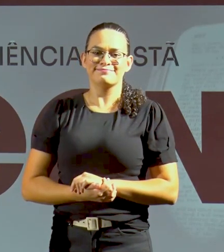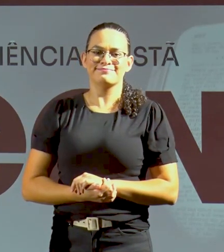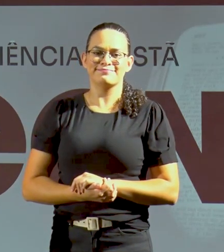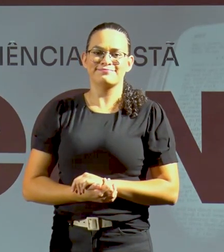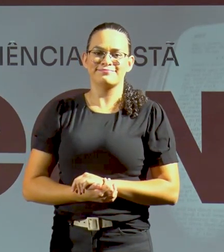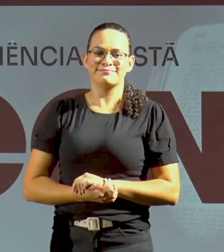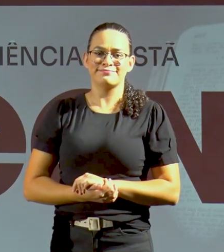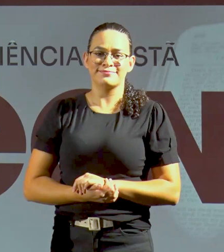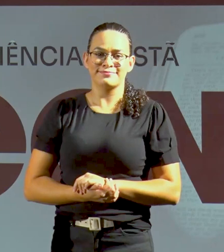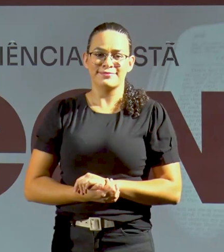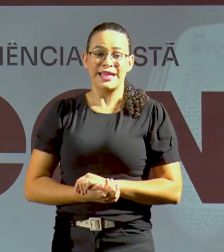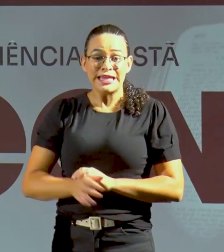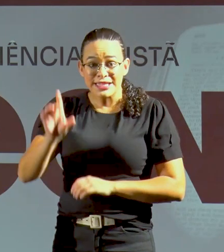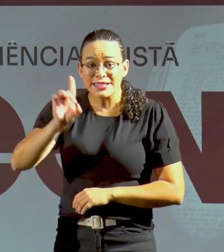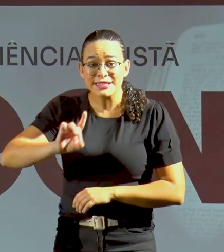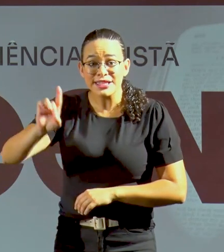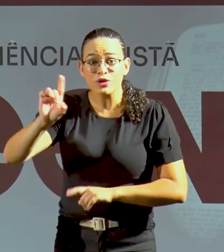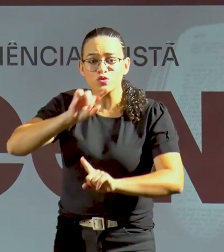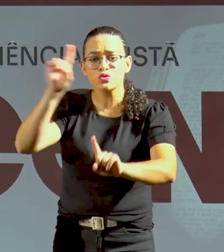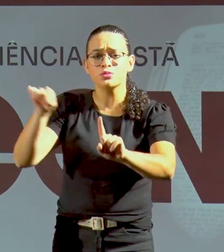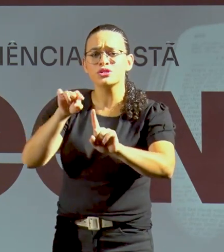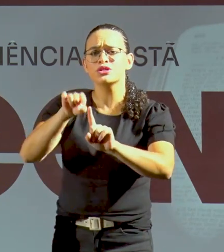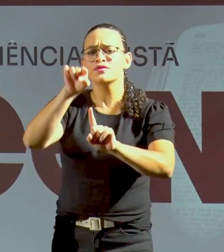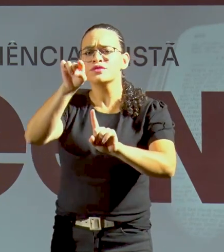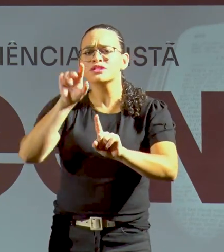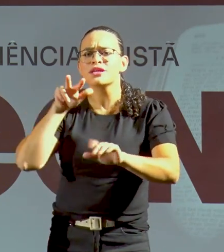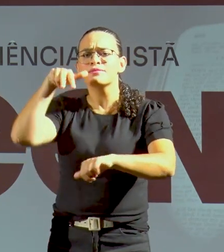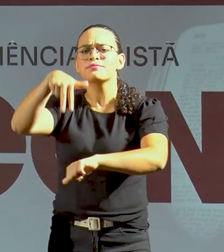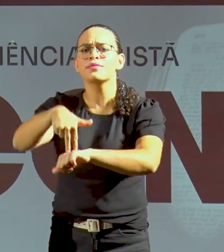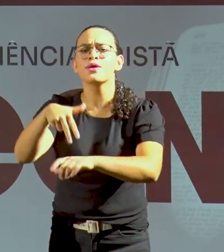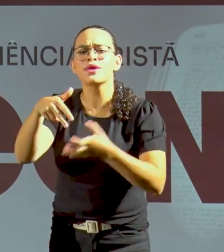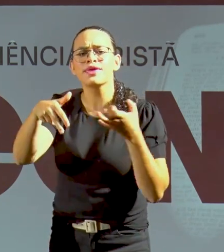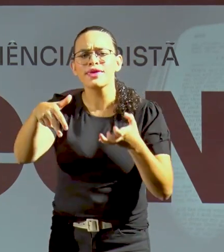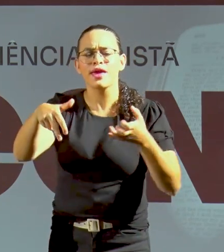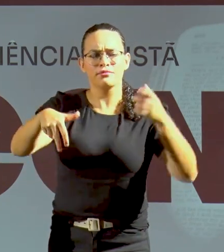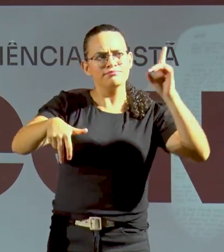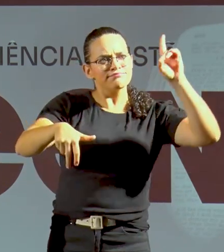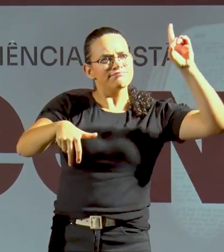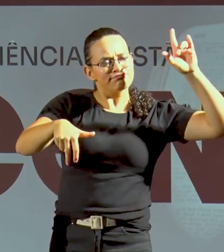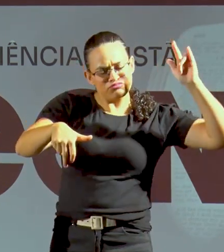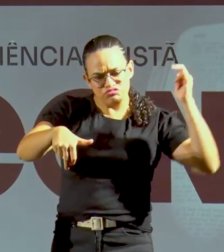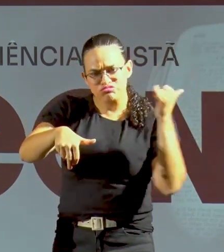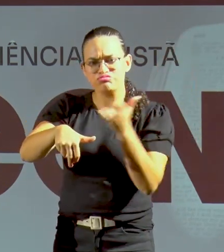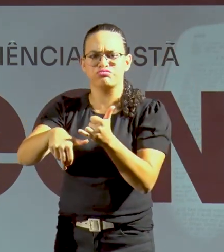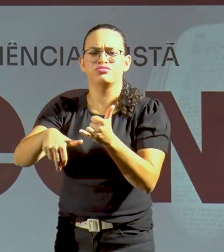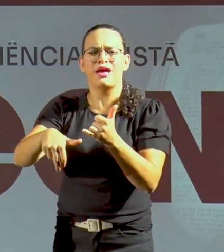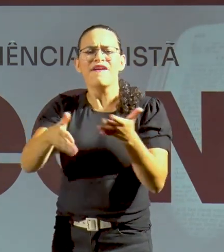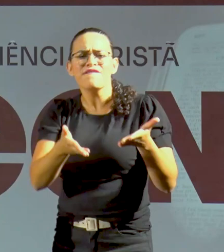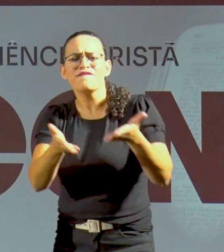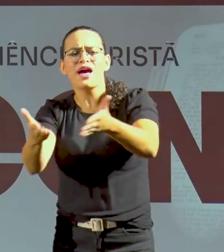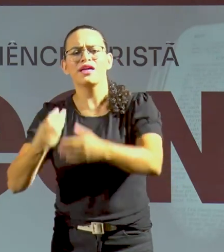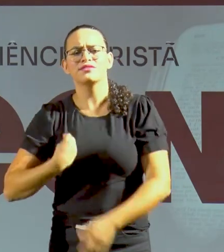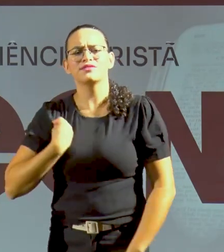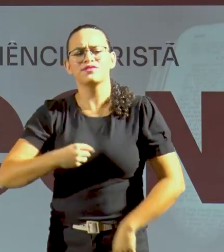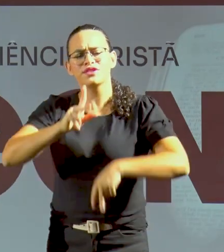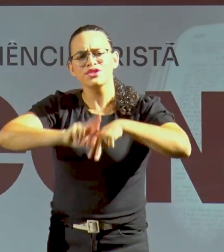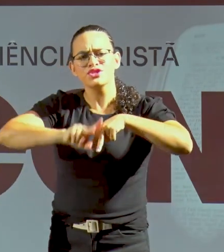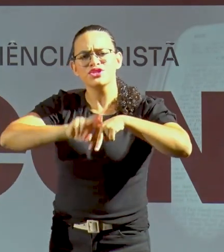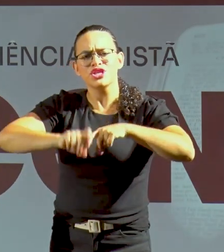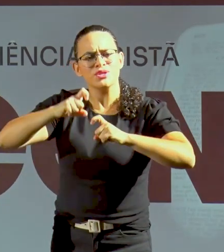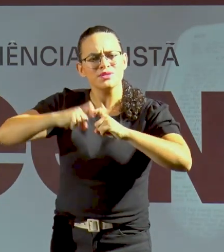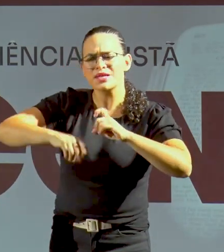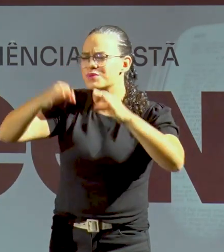Alguém precisava ouvir isso aqui saia de Moabe venha viver a sua sexualidade em Belém